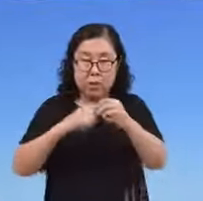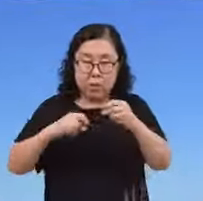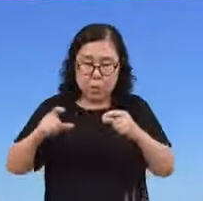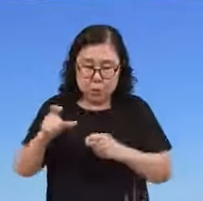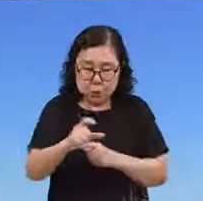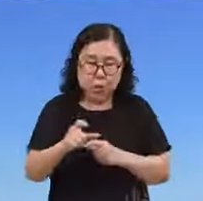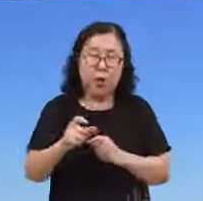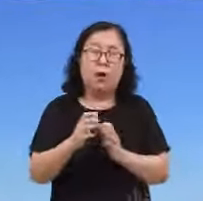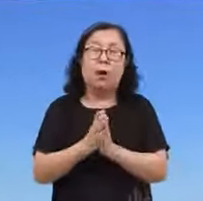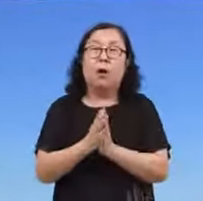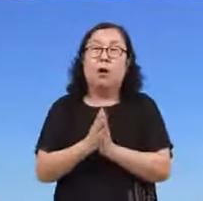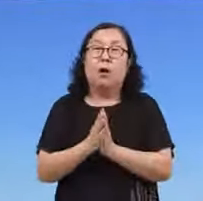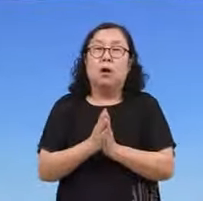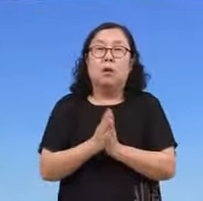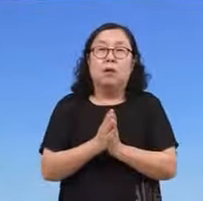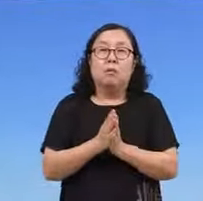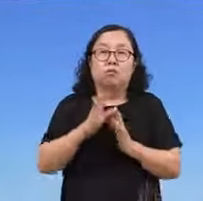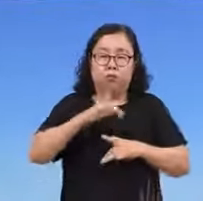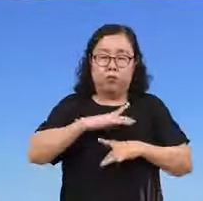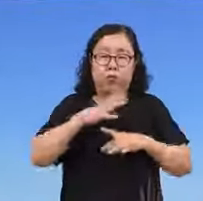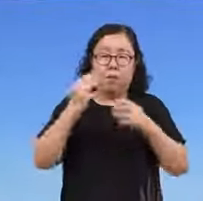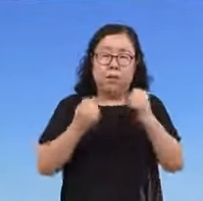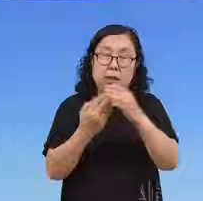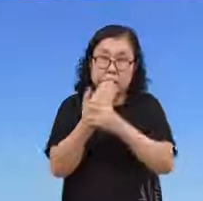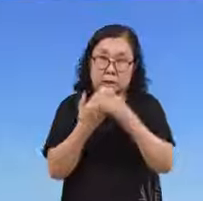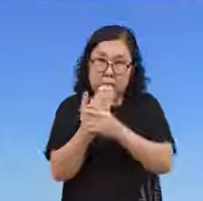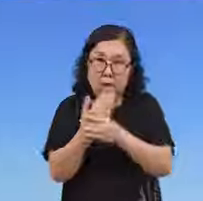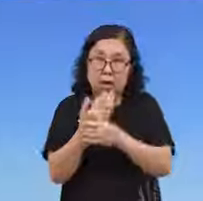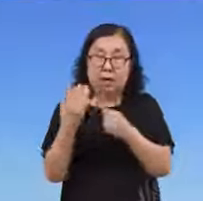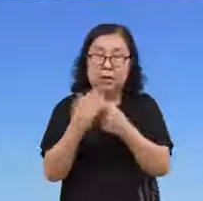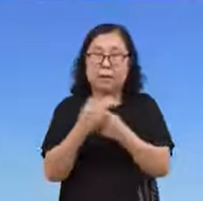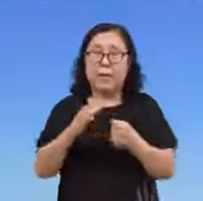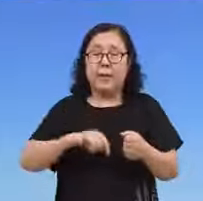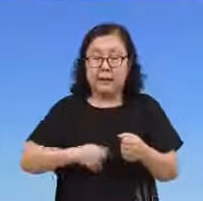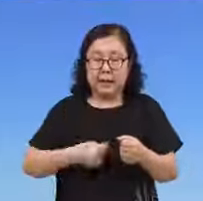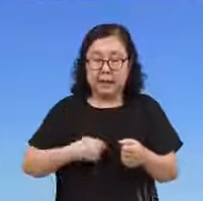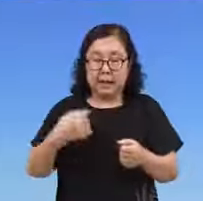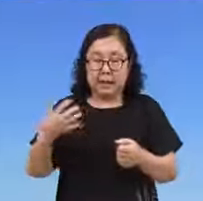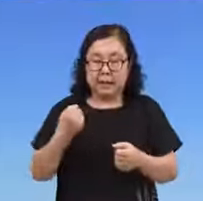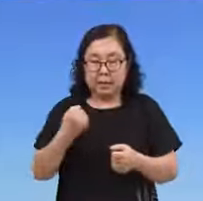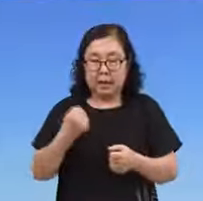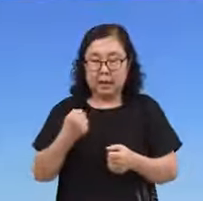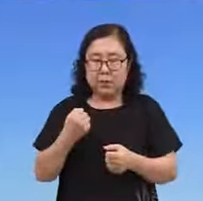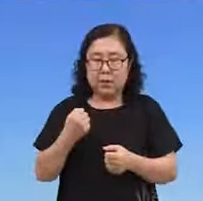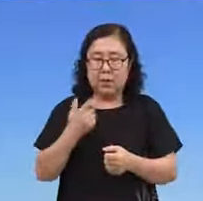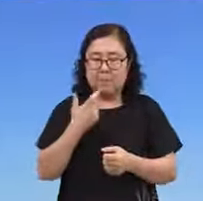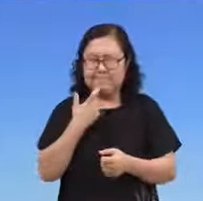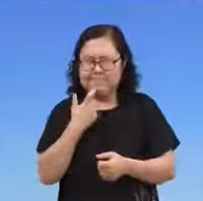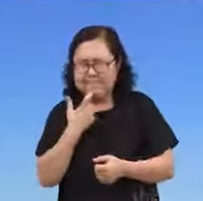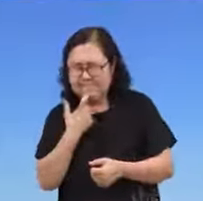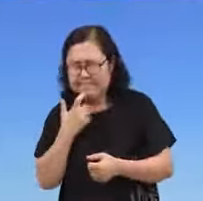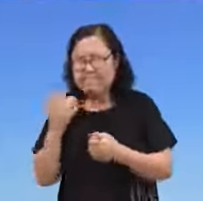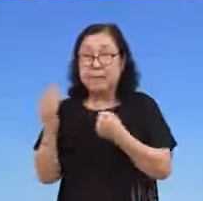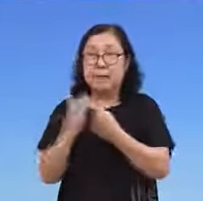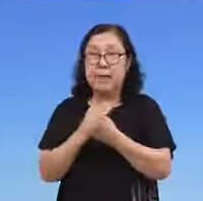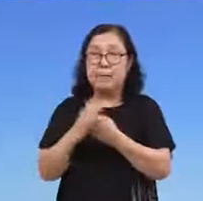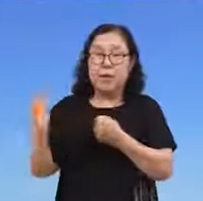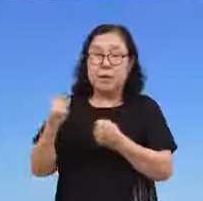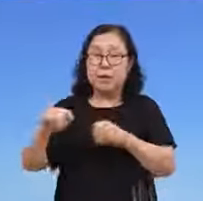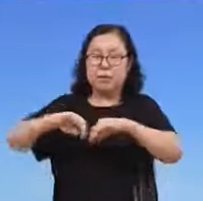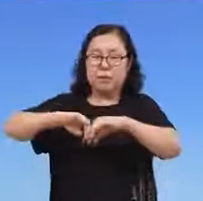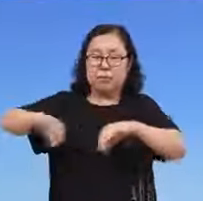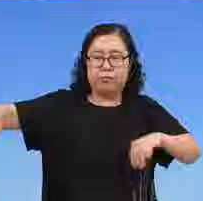거 다 아시잖아요. 그래서 여러분, 하나님께서는요, 야곱이 자기가 가진 소유물에 대하여 이렇게 집착하니까 하나님은